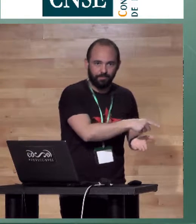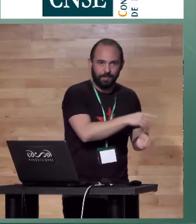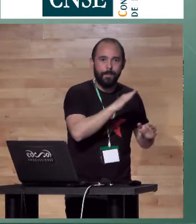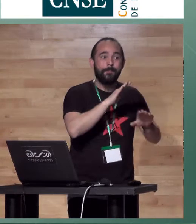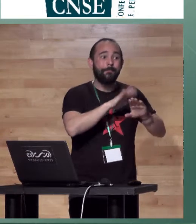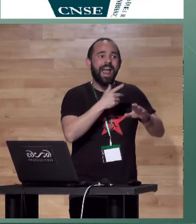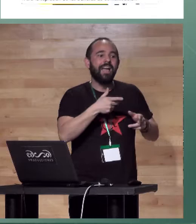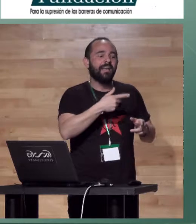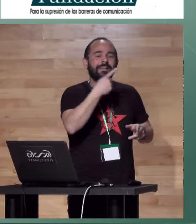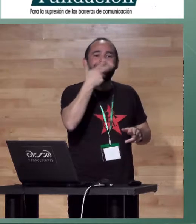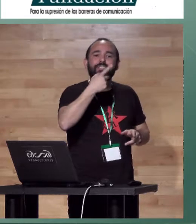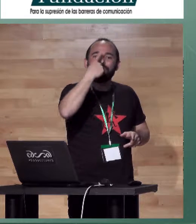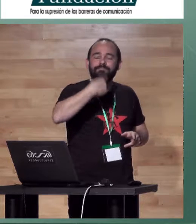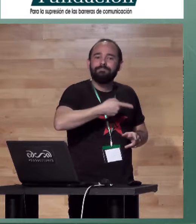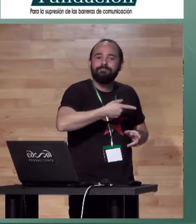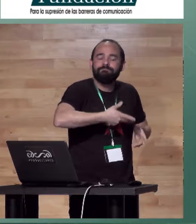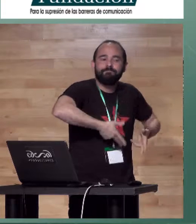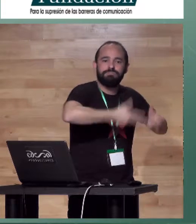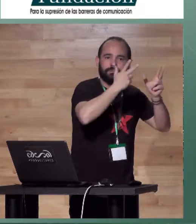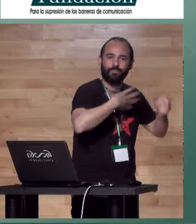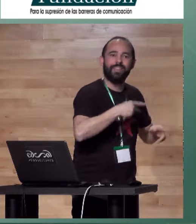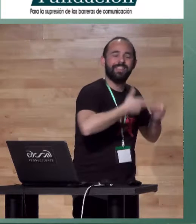años, 80 años, perdón,